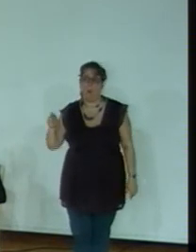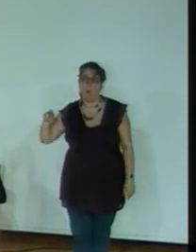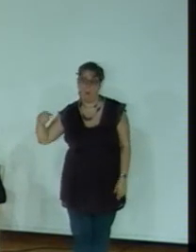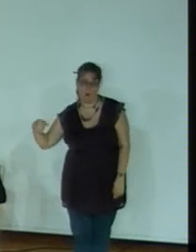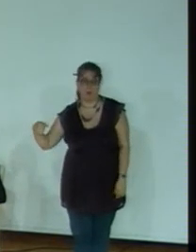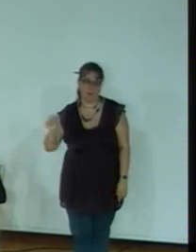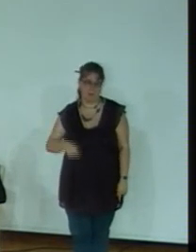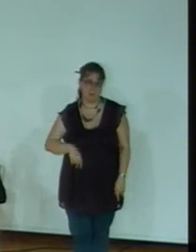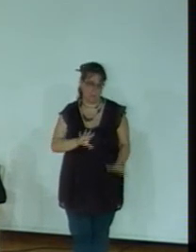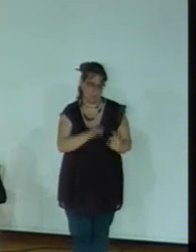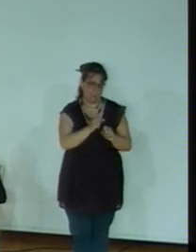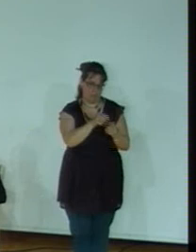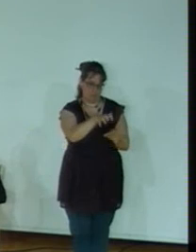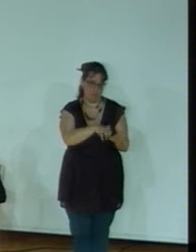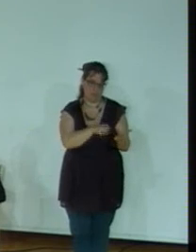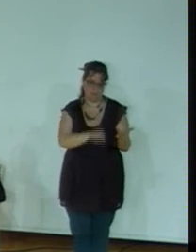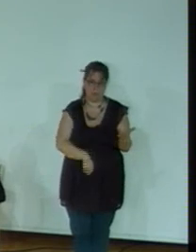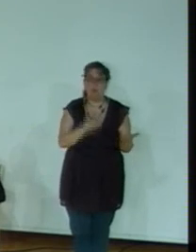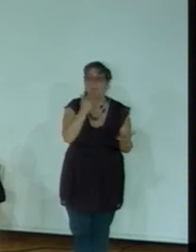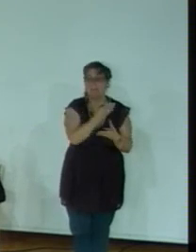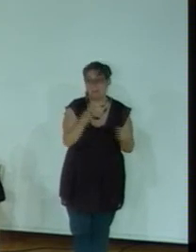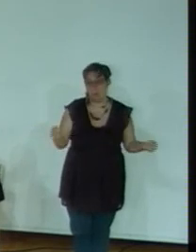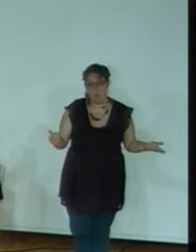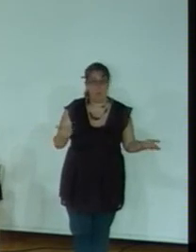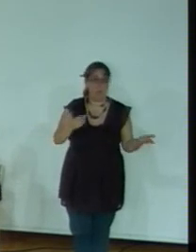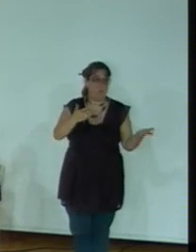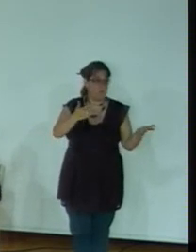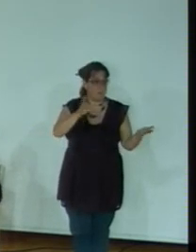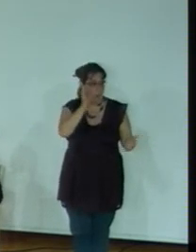les informations. En attendant, je vous remercie tous de votre patience